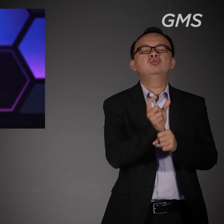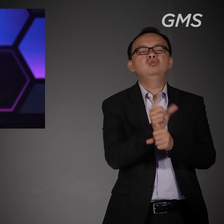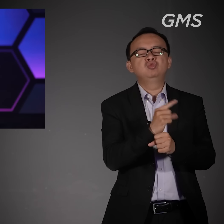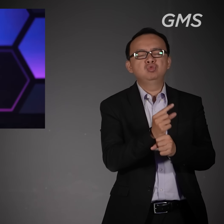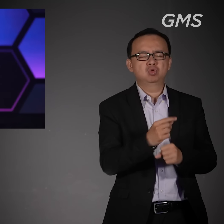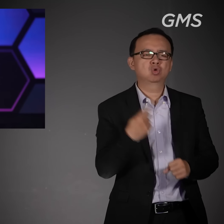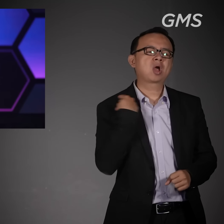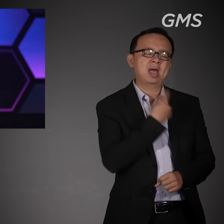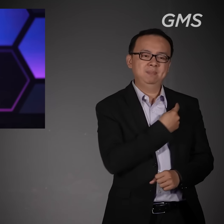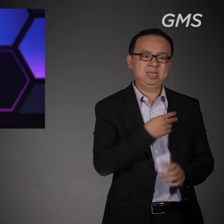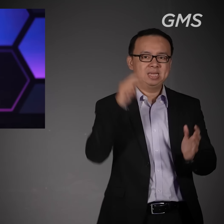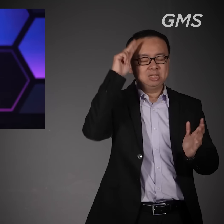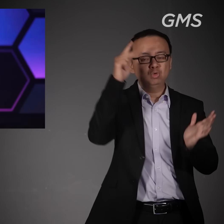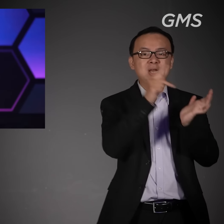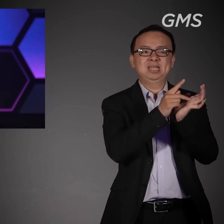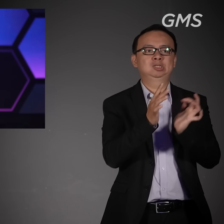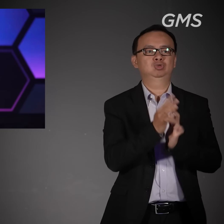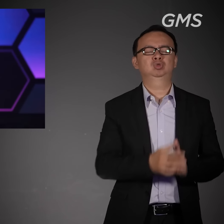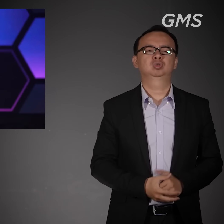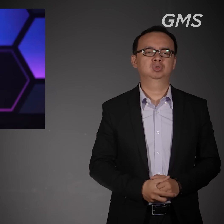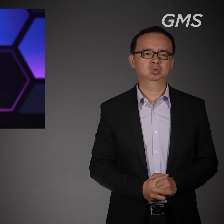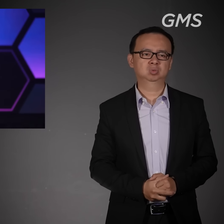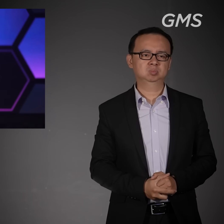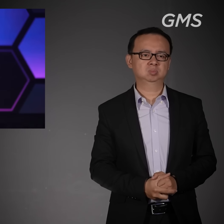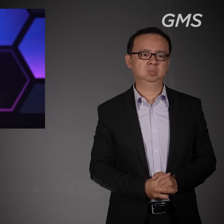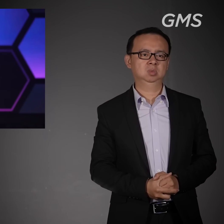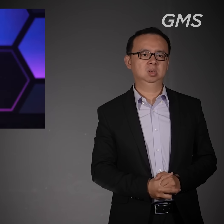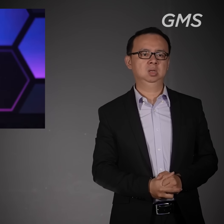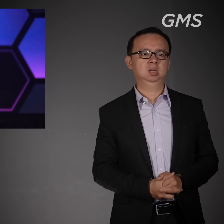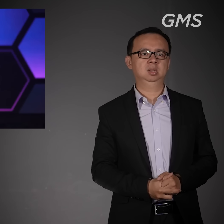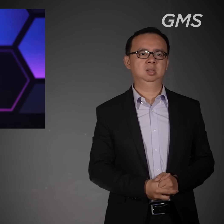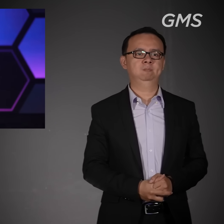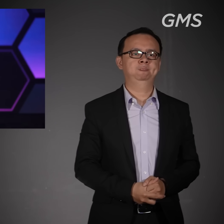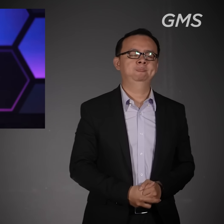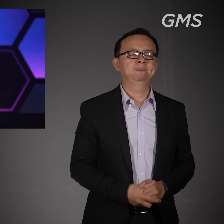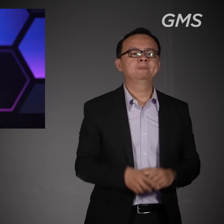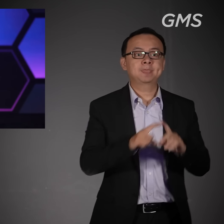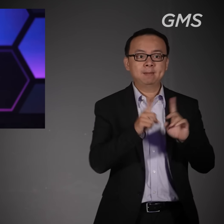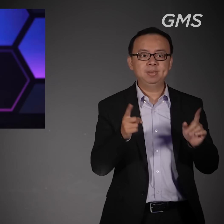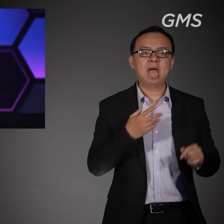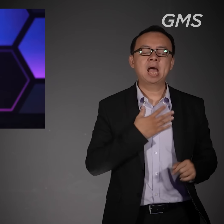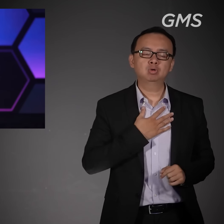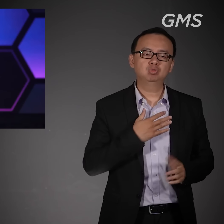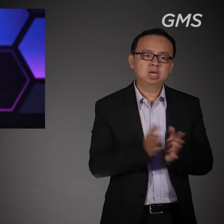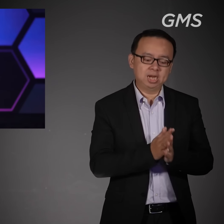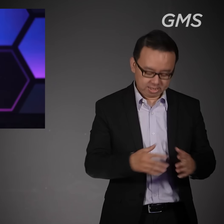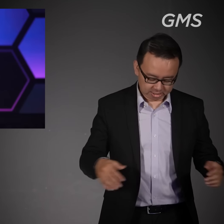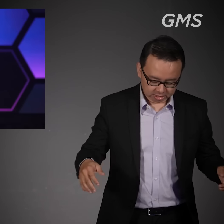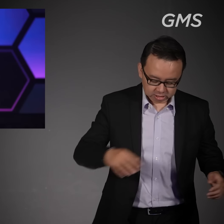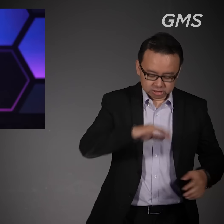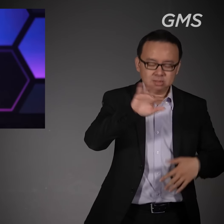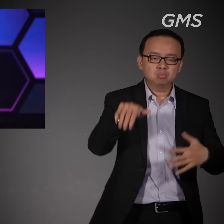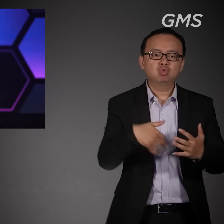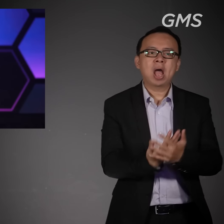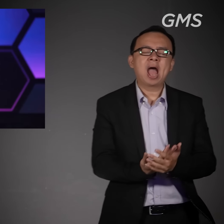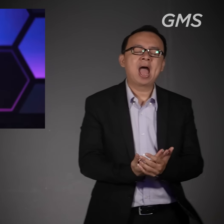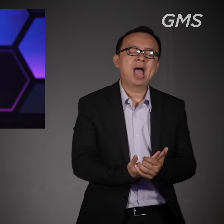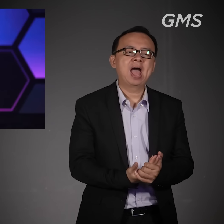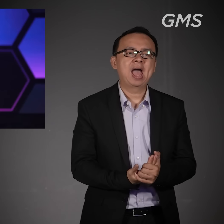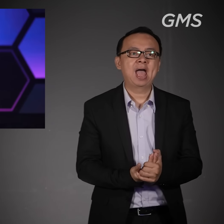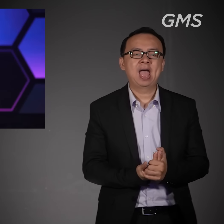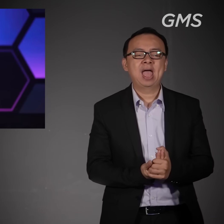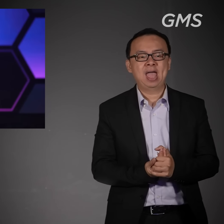But as for me and my house, we will serve the Lord. Tapi aku dan seisi rumahku, kami akan melayani Tuhan. Tapi kami akan